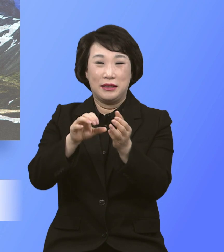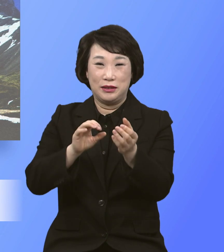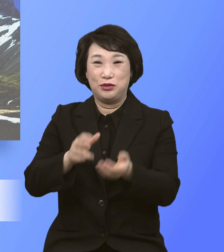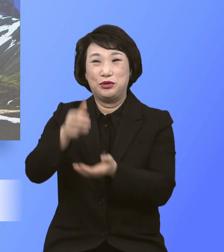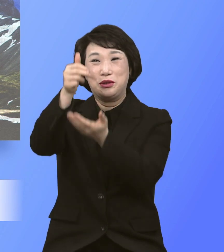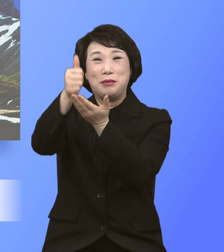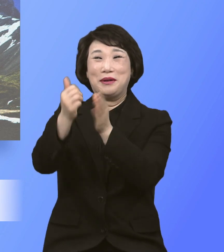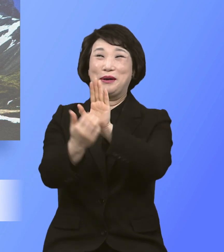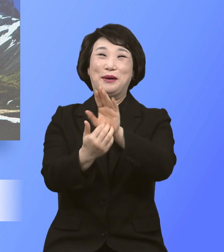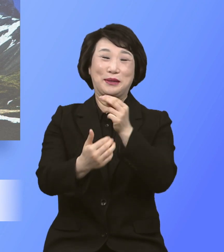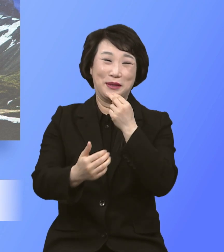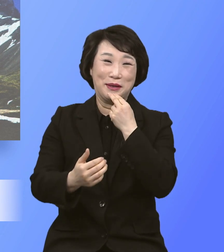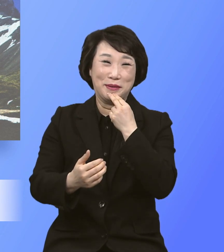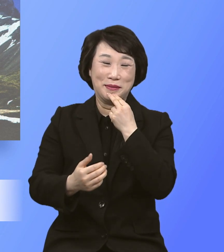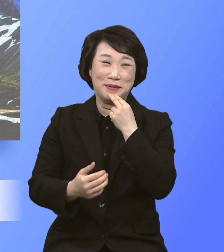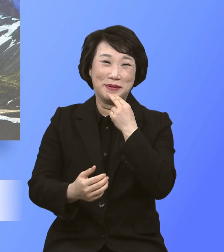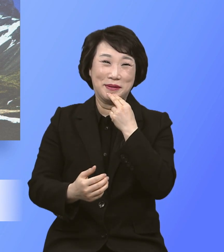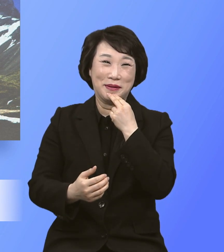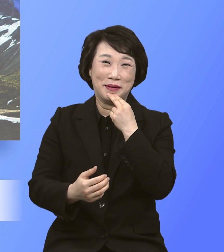주님이 거절할 수 없이